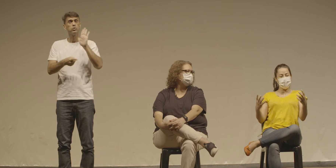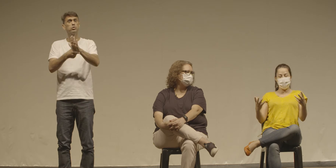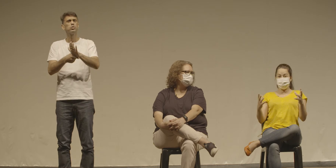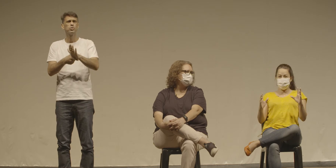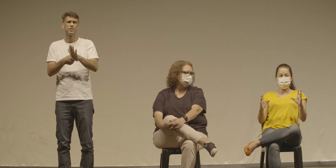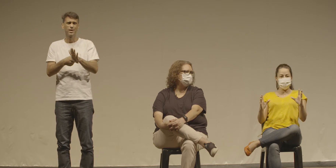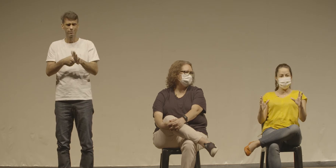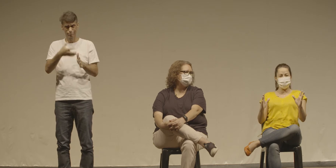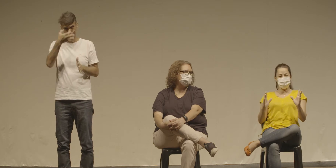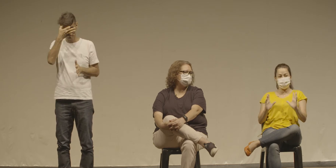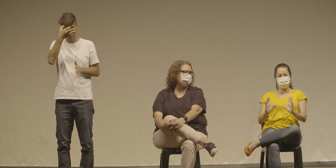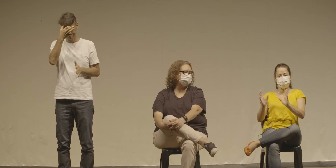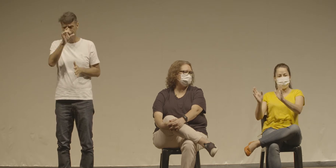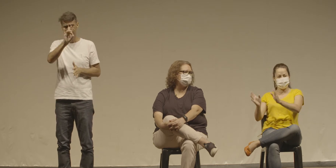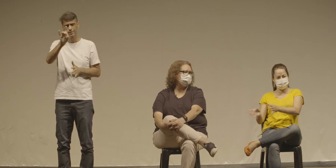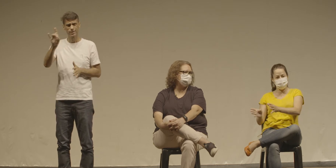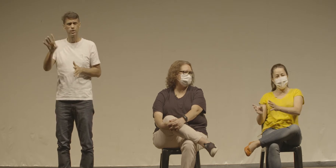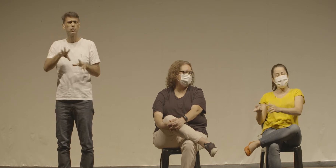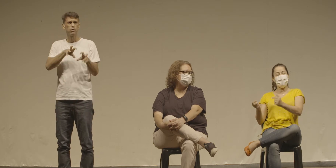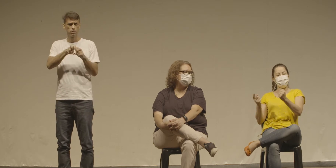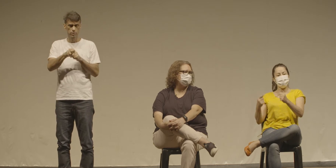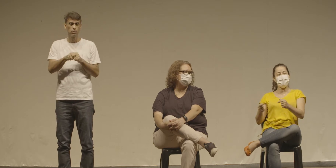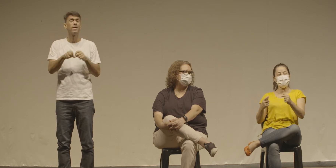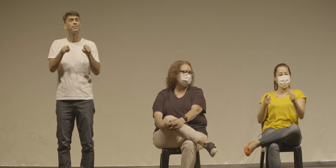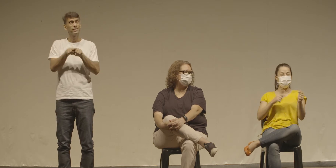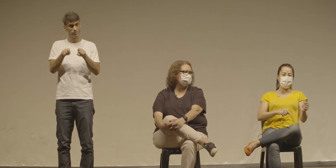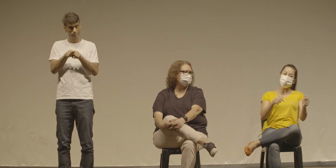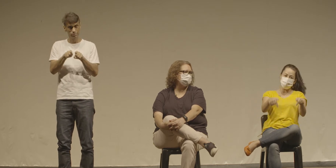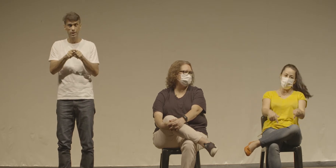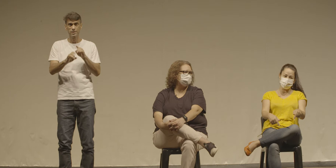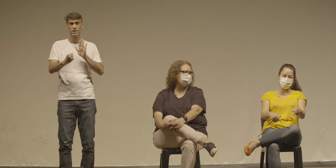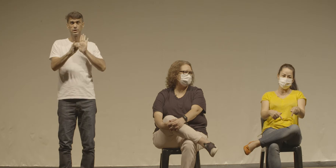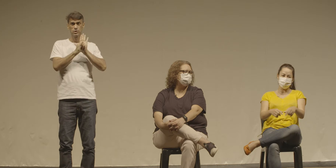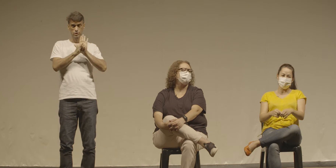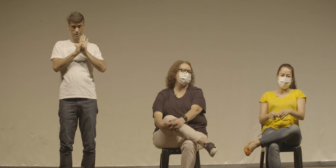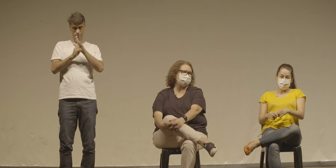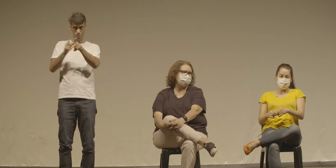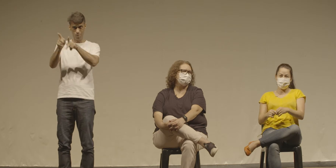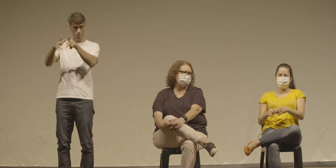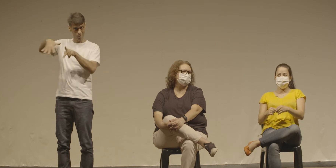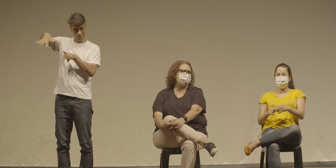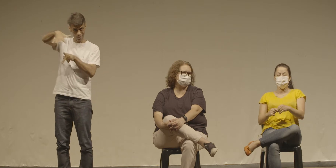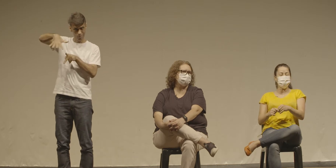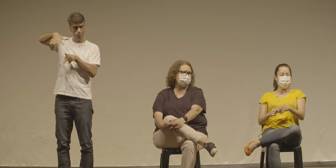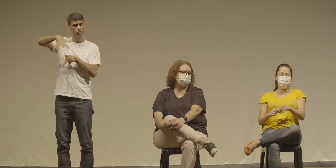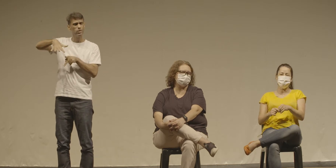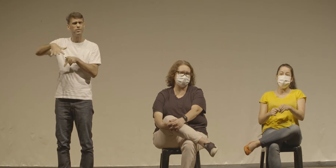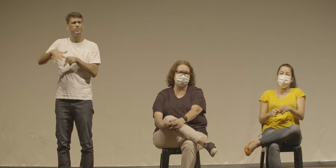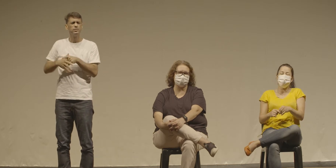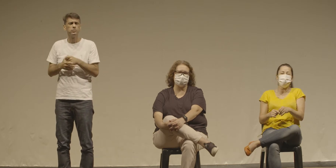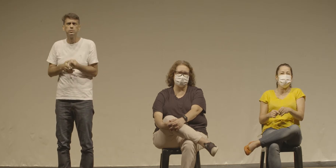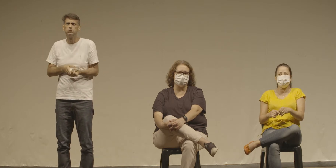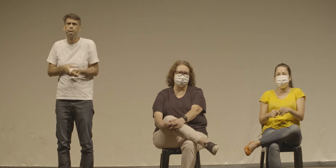formação, porque a revista é o seguinte, ela ajuda na formação e ela também é a identidade do povo, né? E são